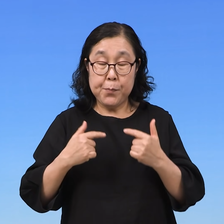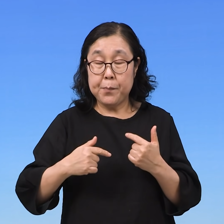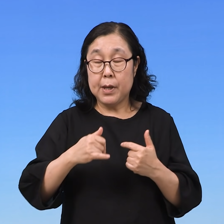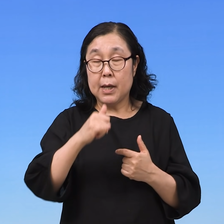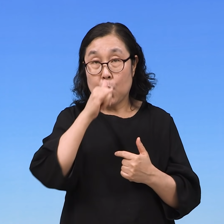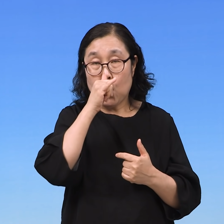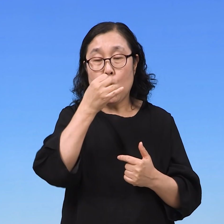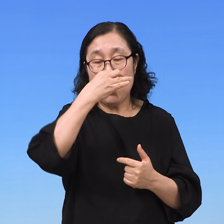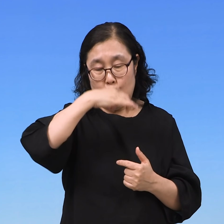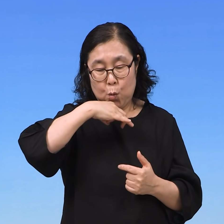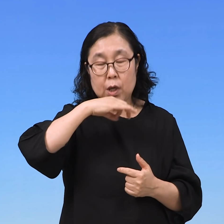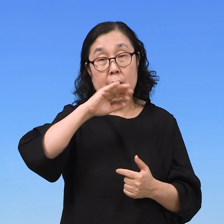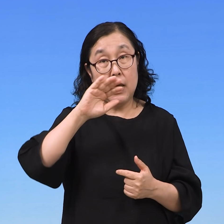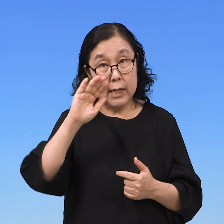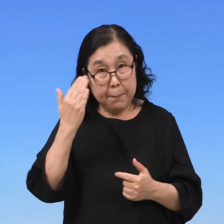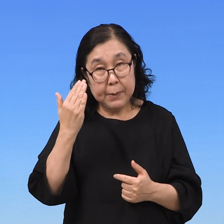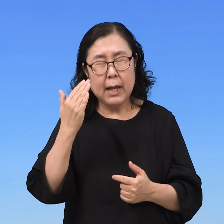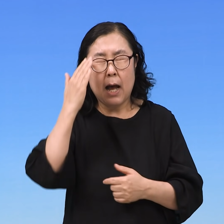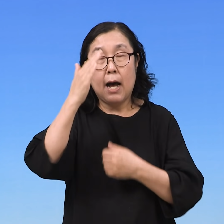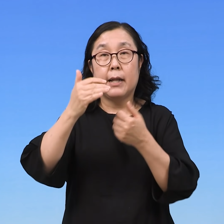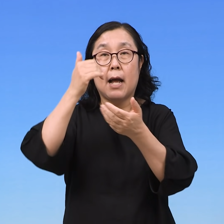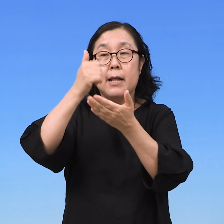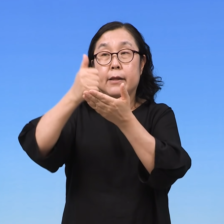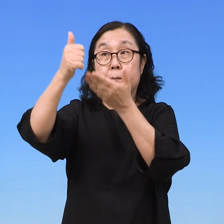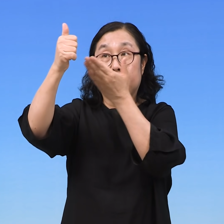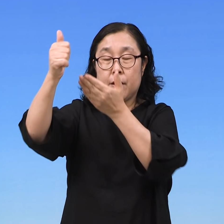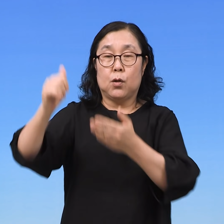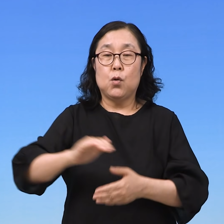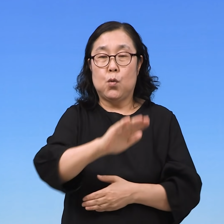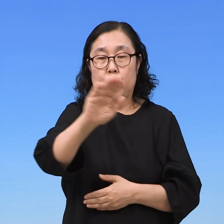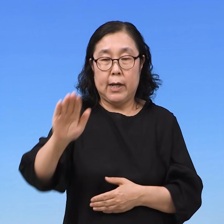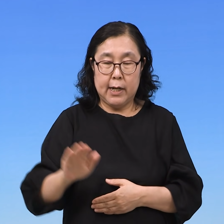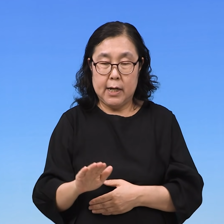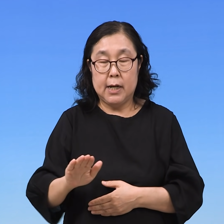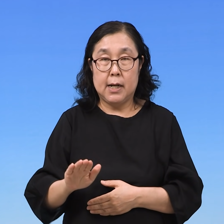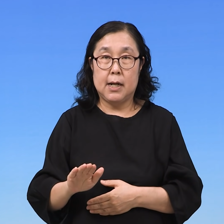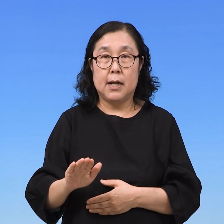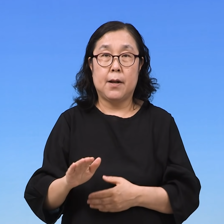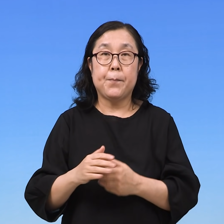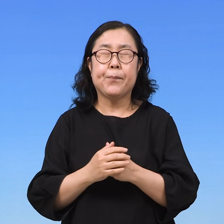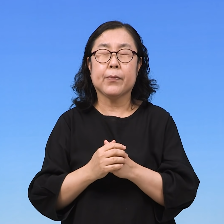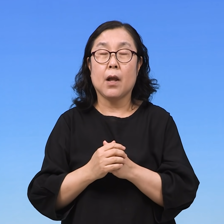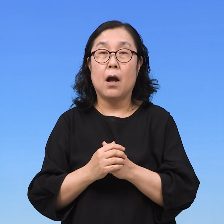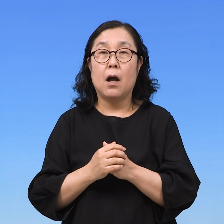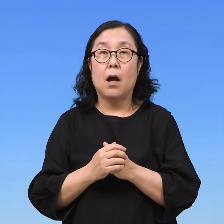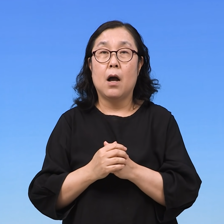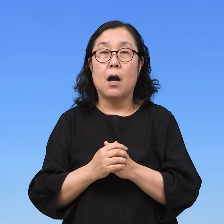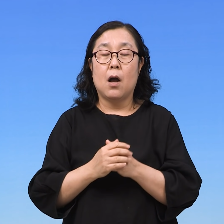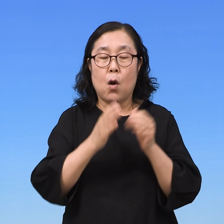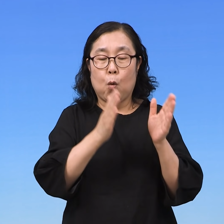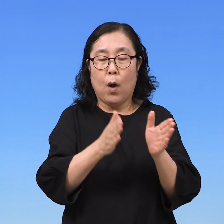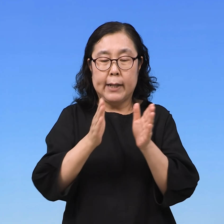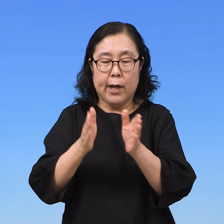되고 보람이 되는지 알 수가 없습니다. 왜? 하나님은 우리를 어떻게 보신다고요?